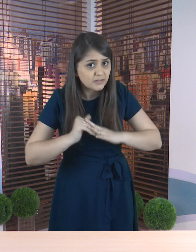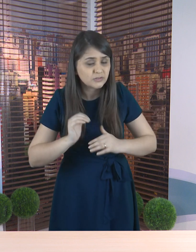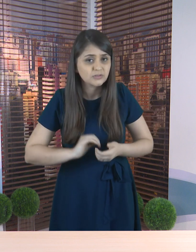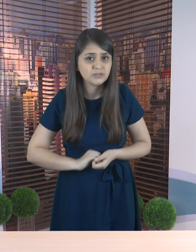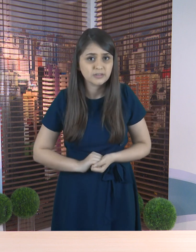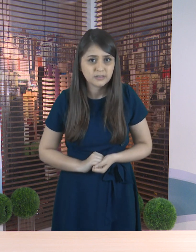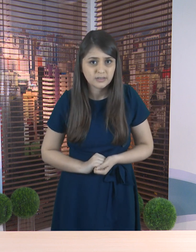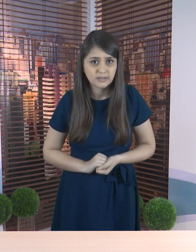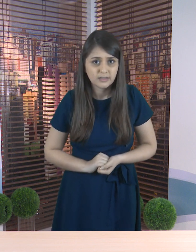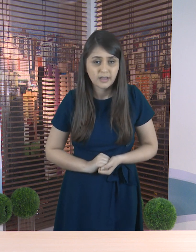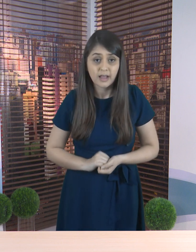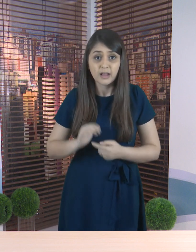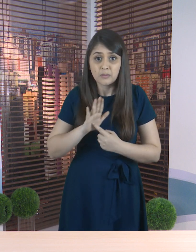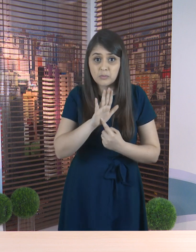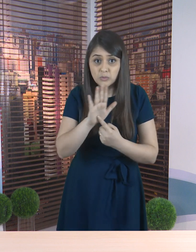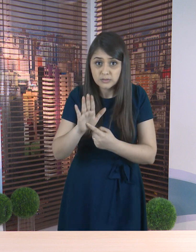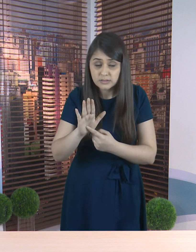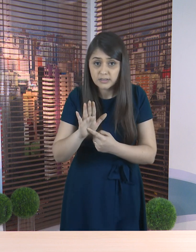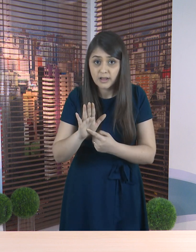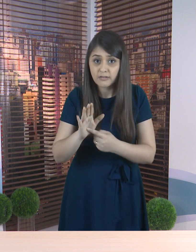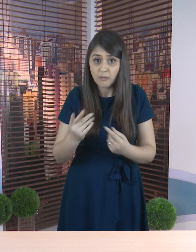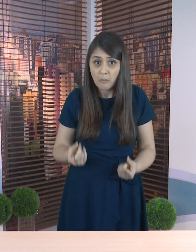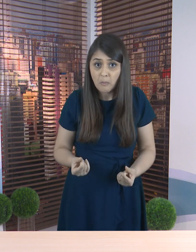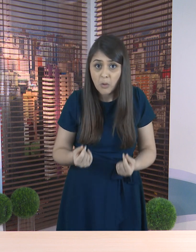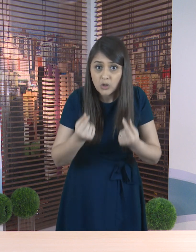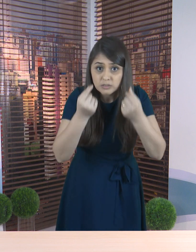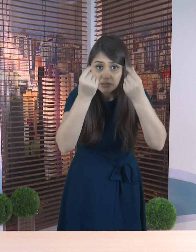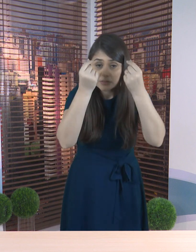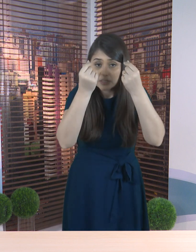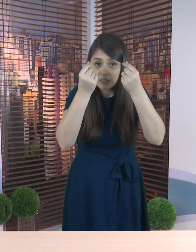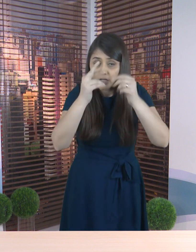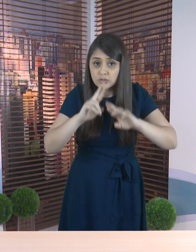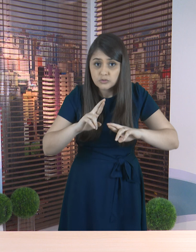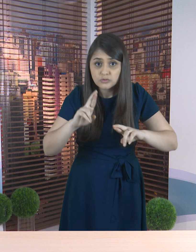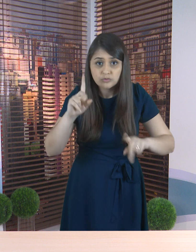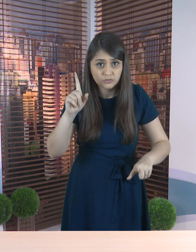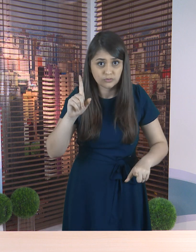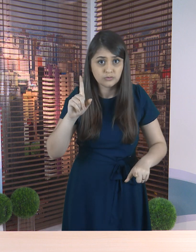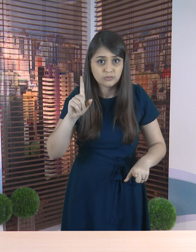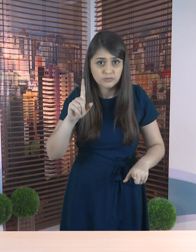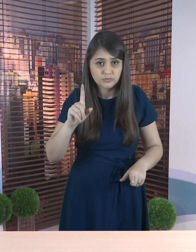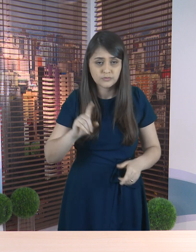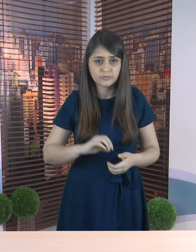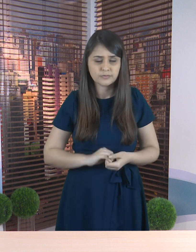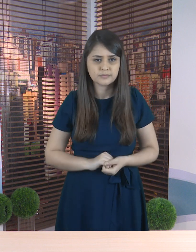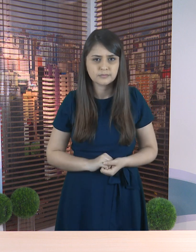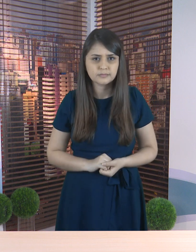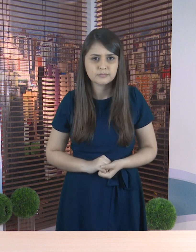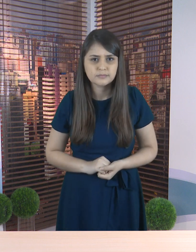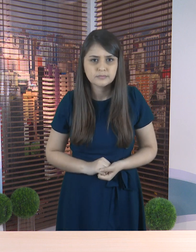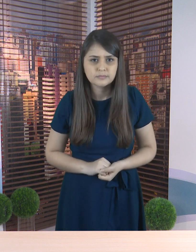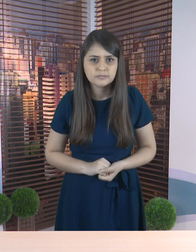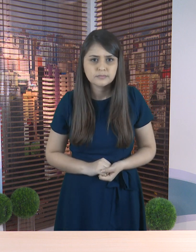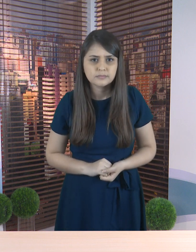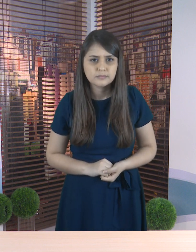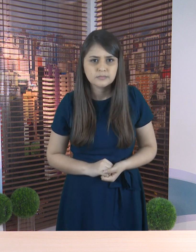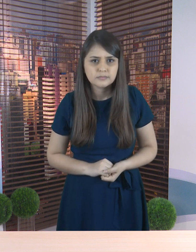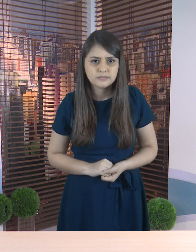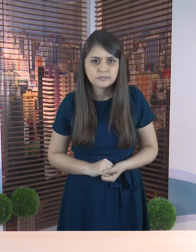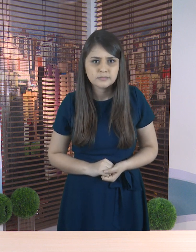juntas. O que também fica evidente pela observação da vida é que a maldade nem sempre é castigada. Todos nós